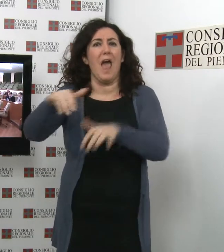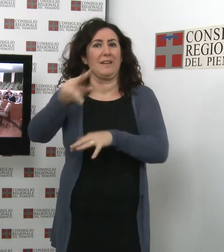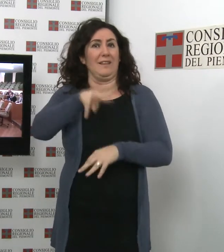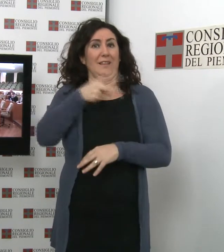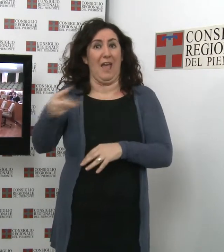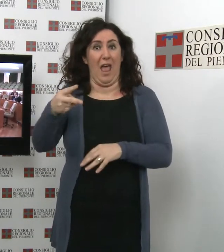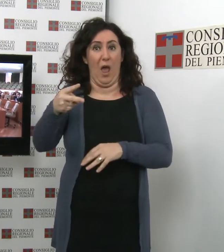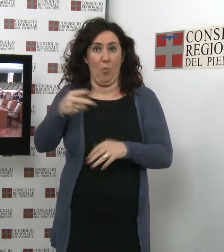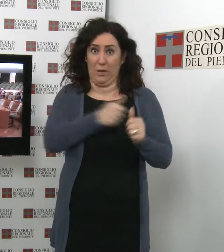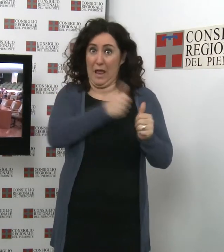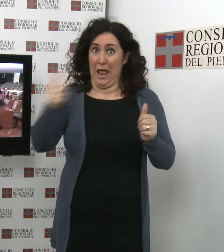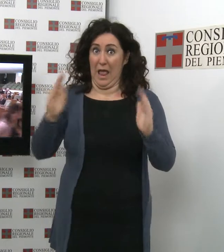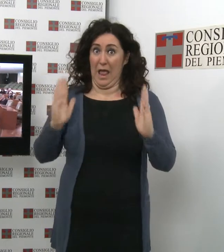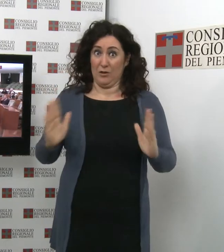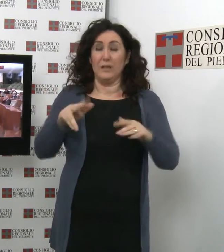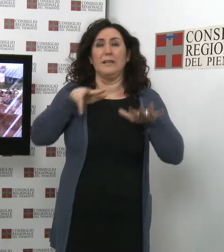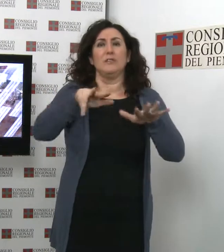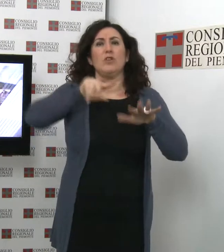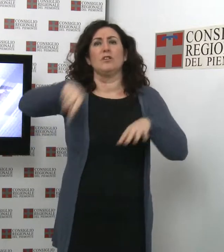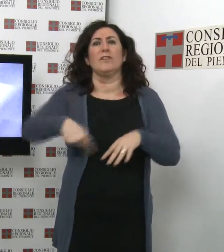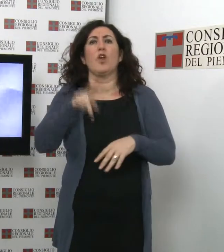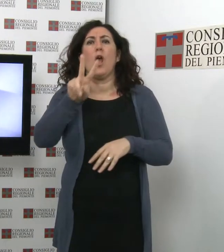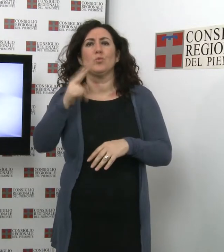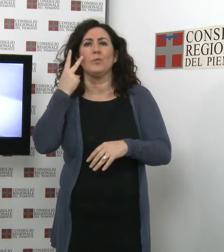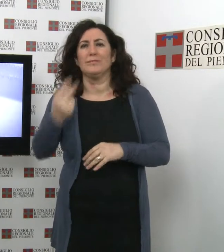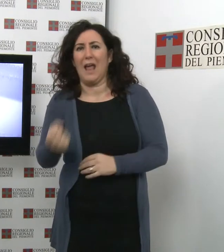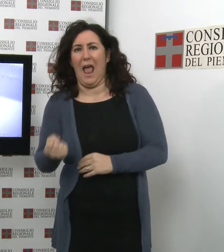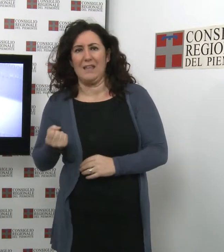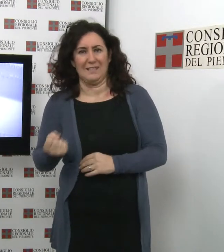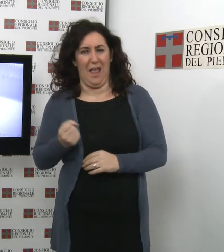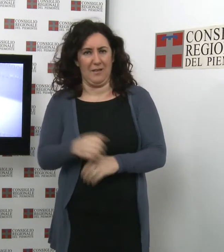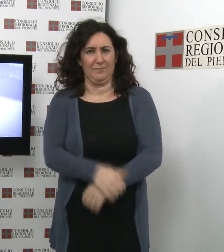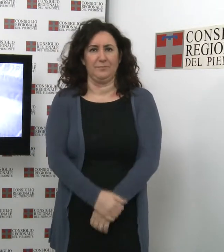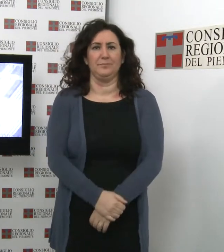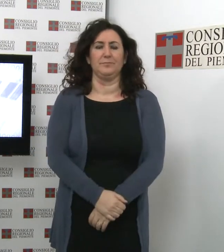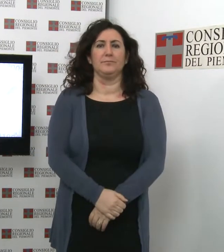e 18,2 in termini di cassa. In breve.